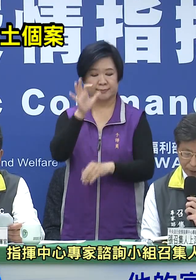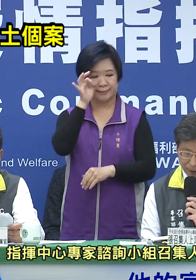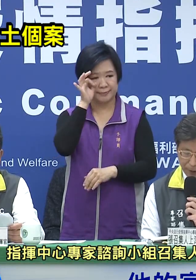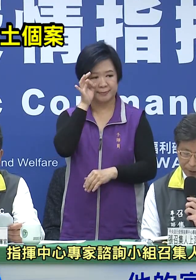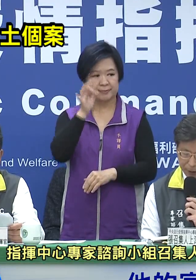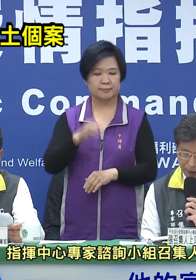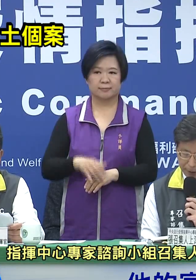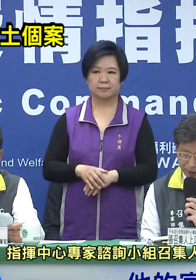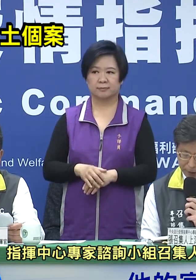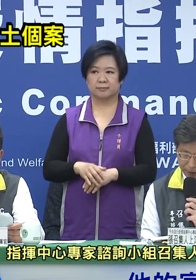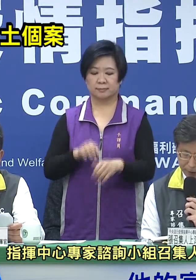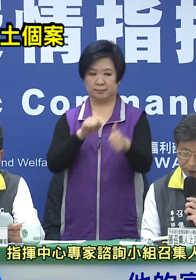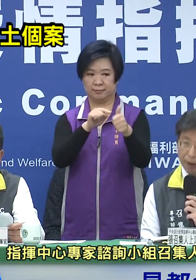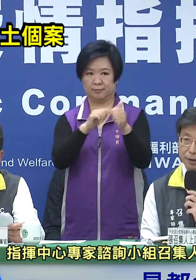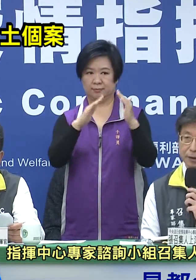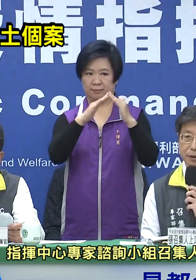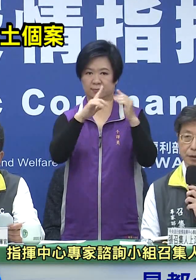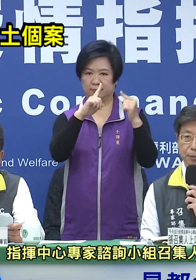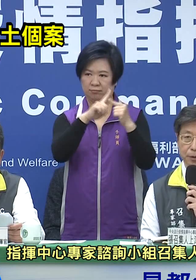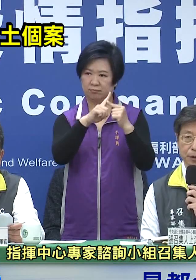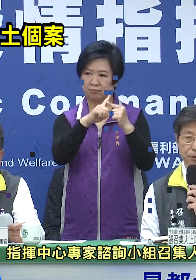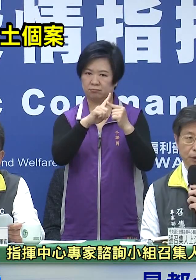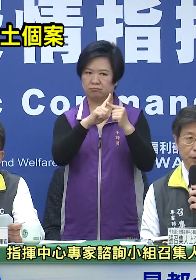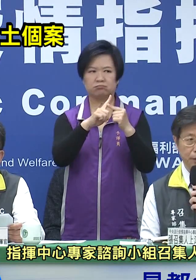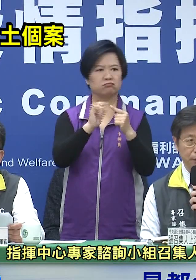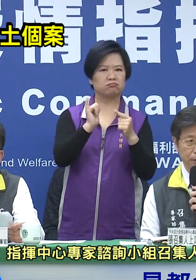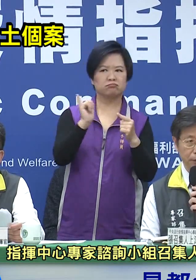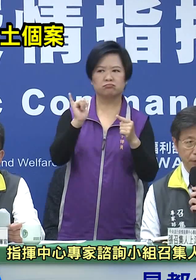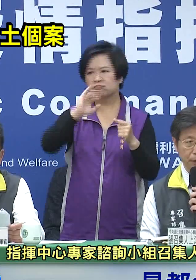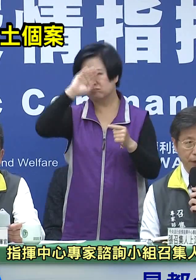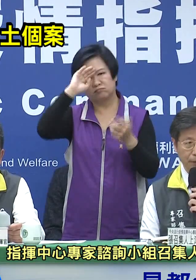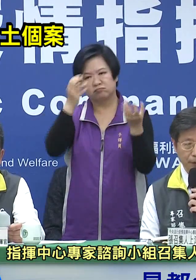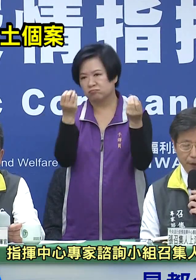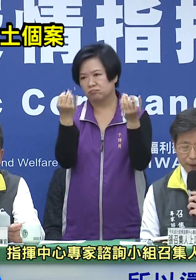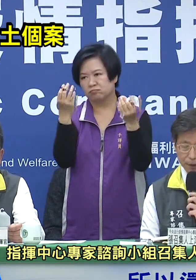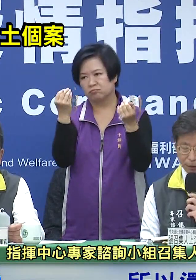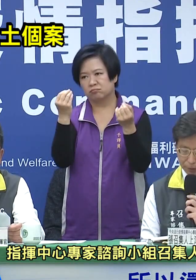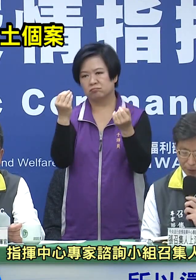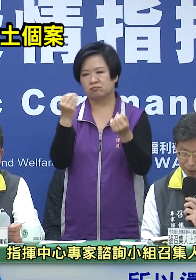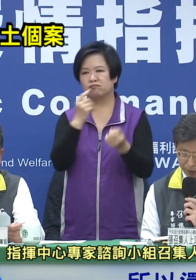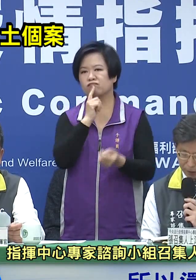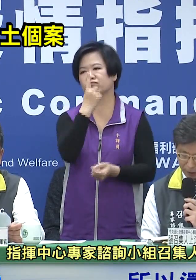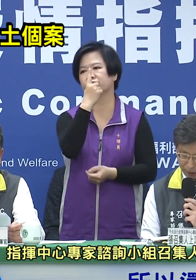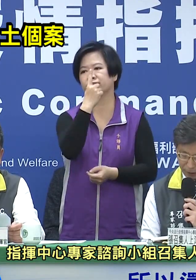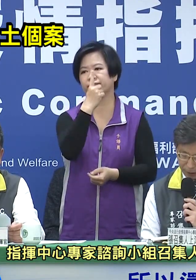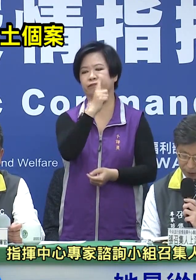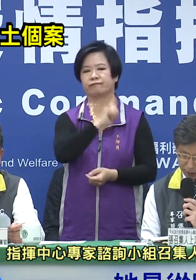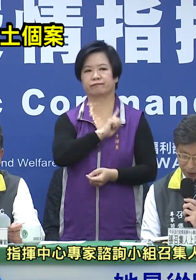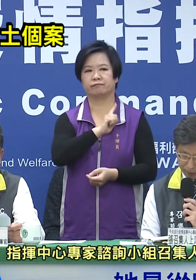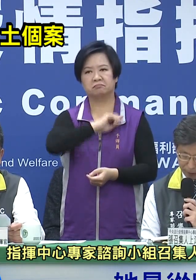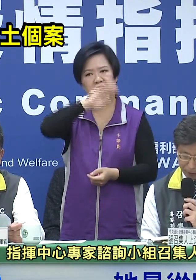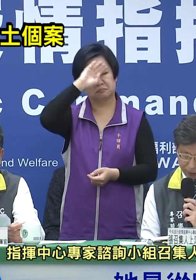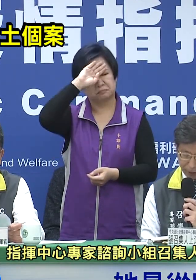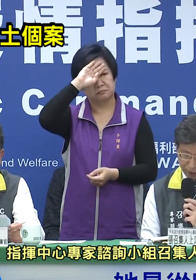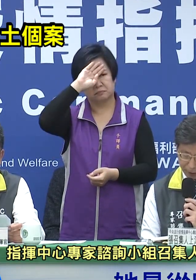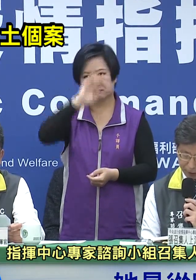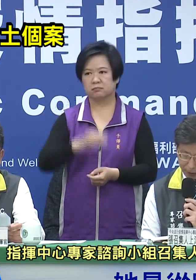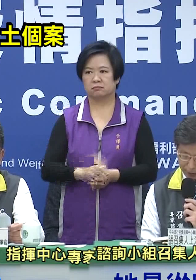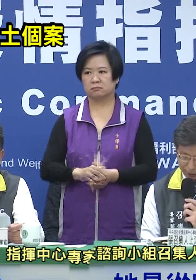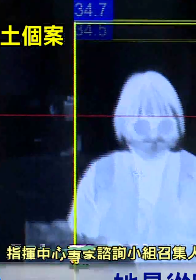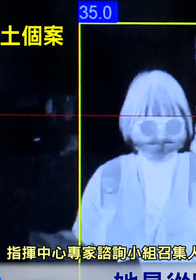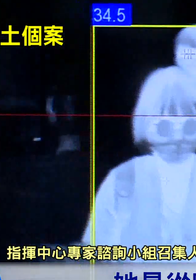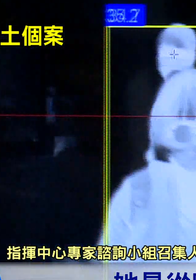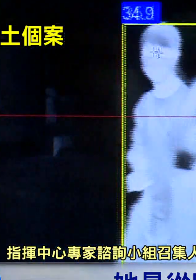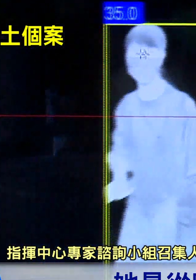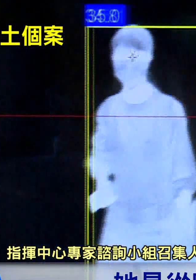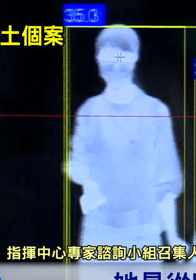不，他的家人是暂时是都没有症状，所以还不太清楚他这个他是从哪边得